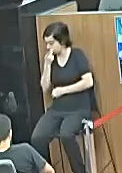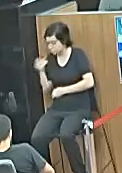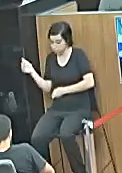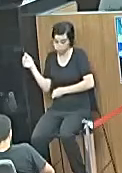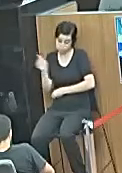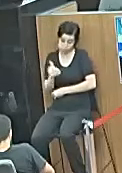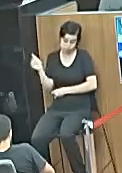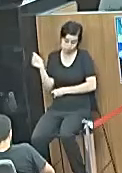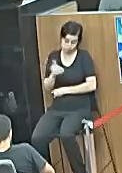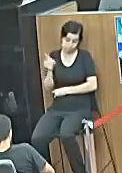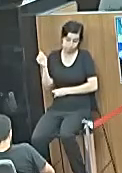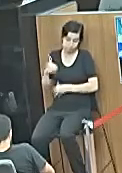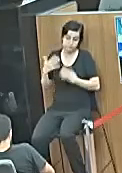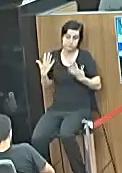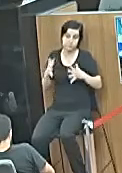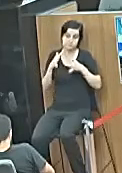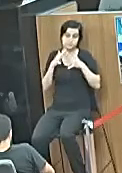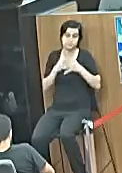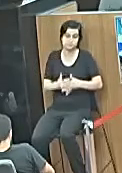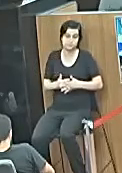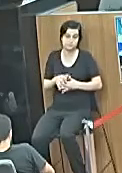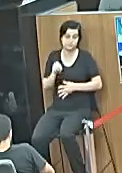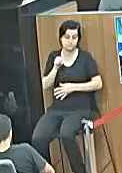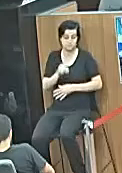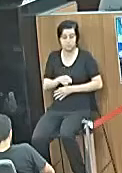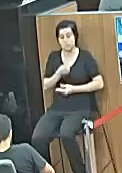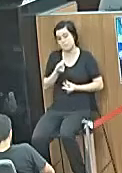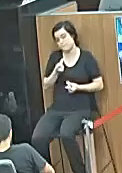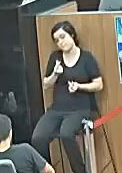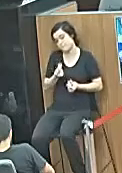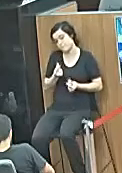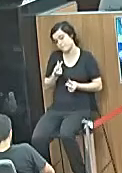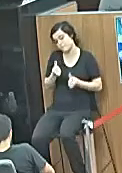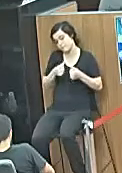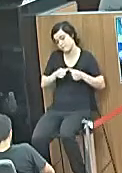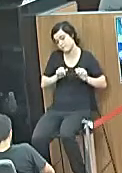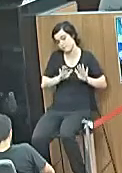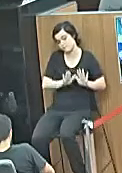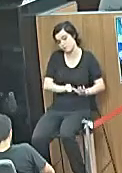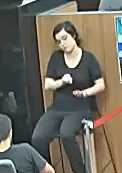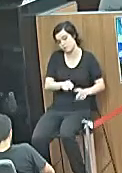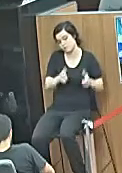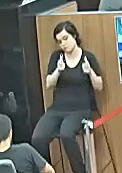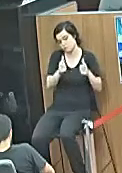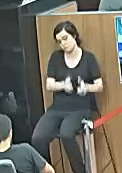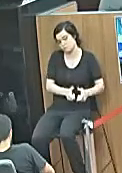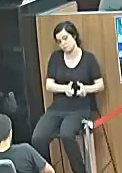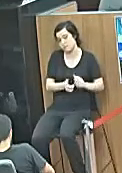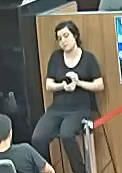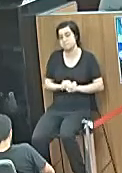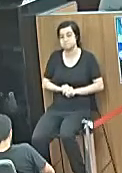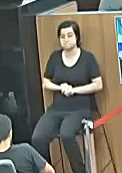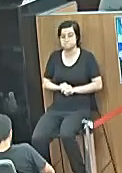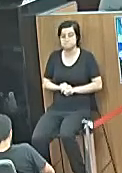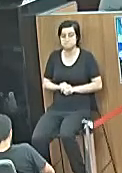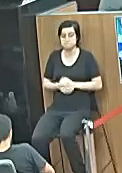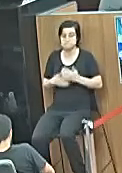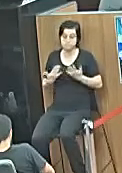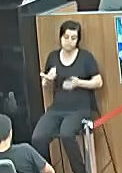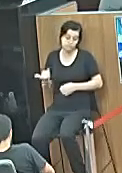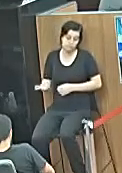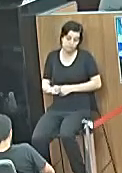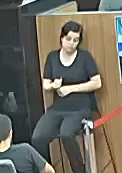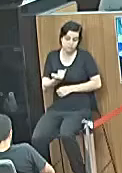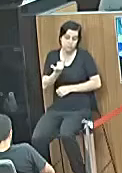isso também favorece às vezes até a permanência prolongada deste adolescente dentro de uma unidade socioeducativa então a importância